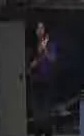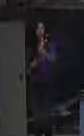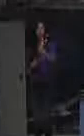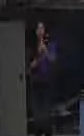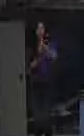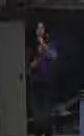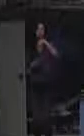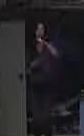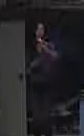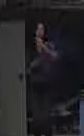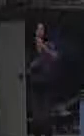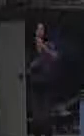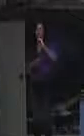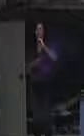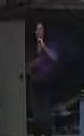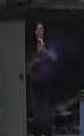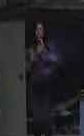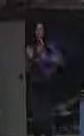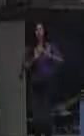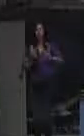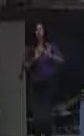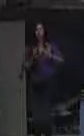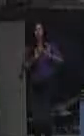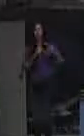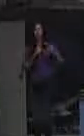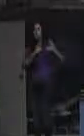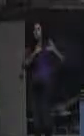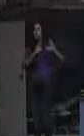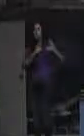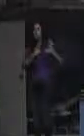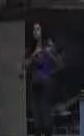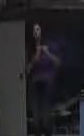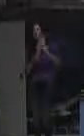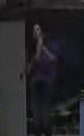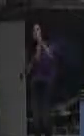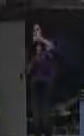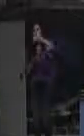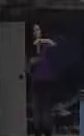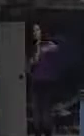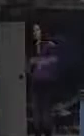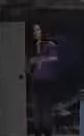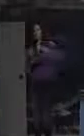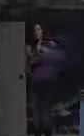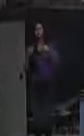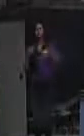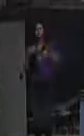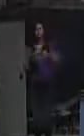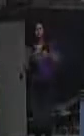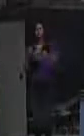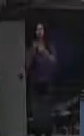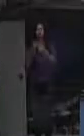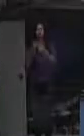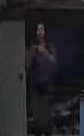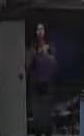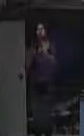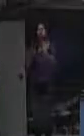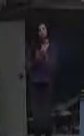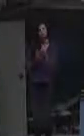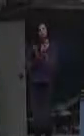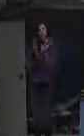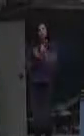está autorizado uma rádio FM para a Câmara Municipal de Ilhéus. Esse requerimento é só performance para